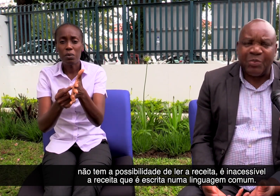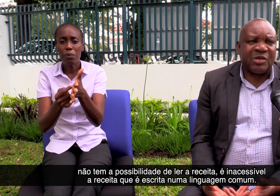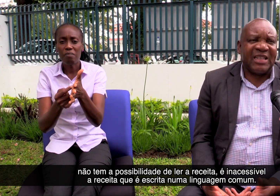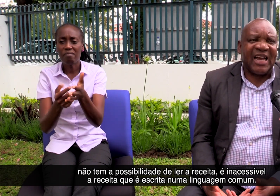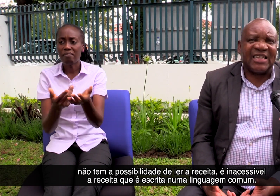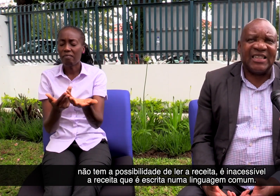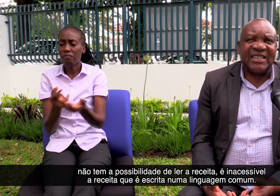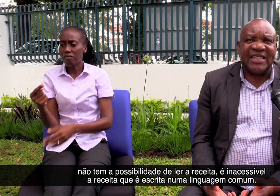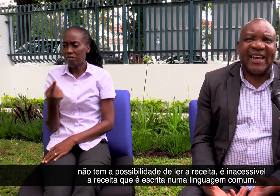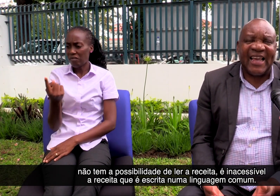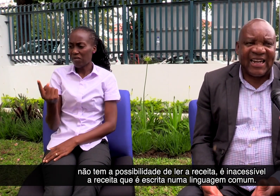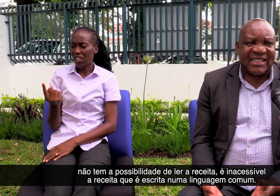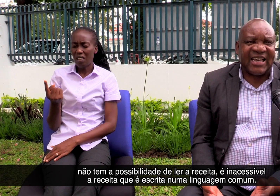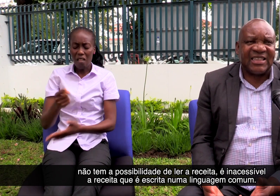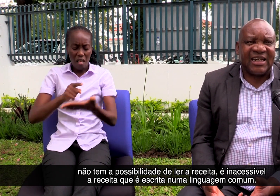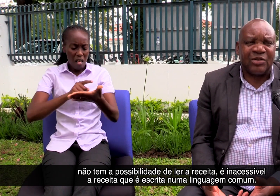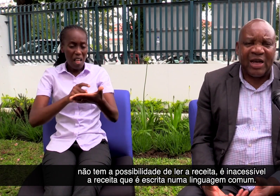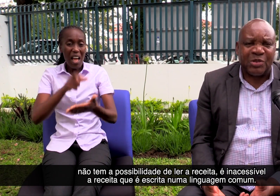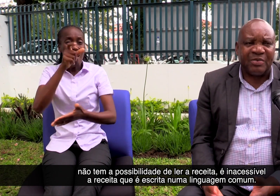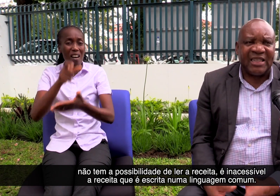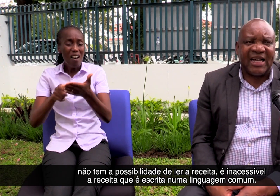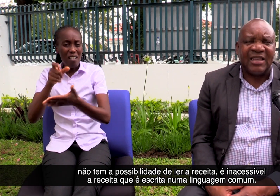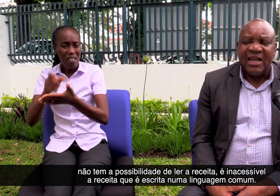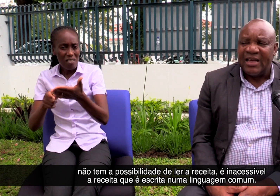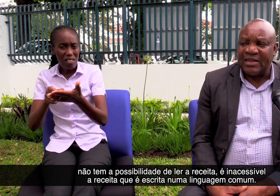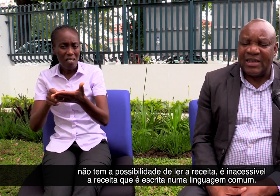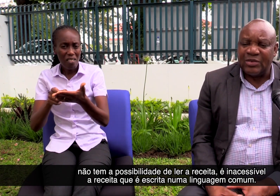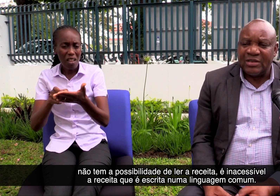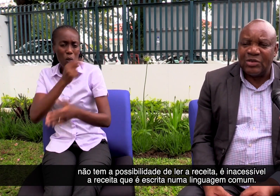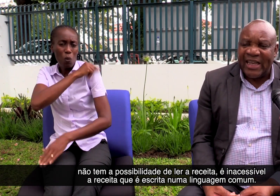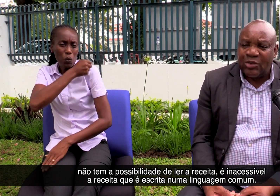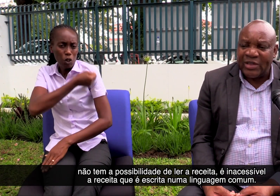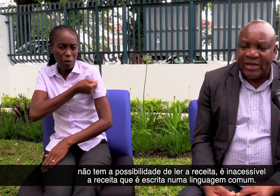não tem a possibilidade de ler a receita, não tem a possibilidade,